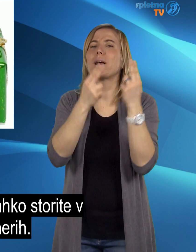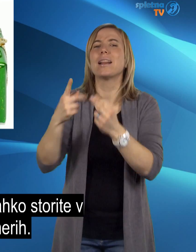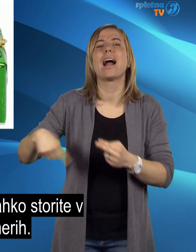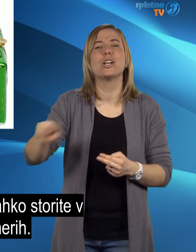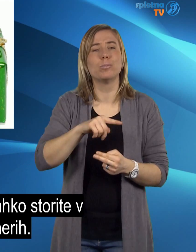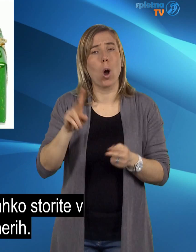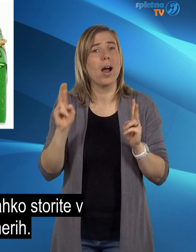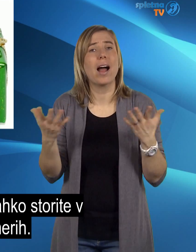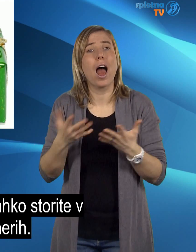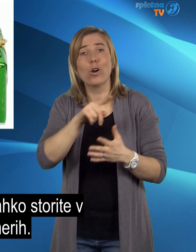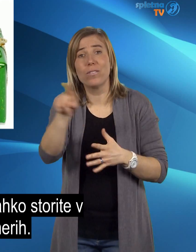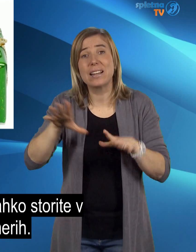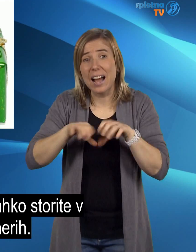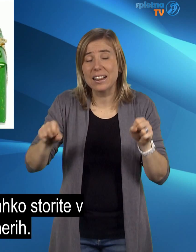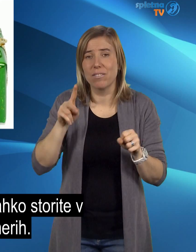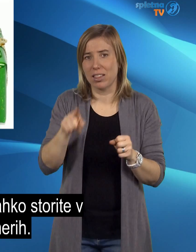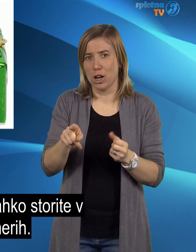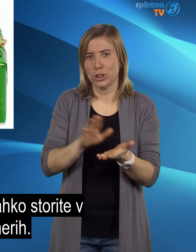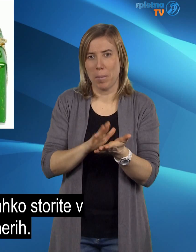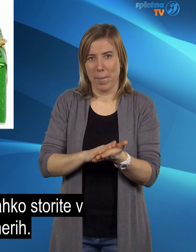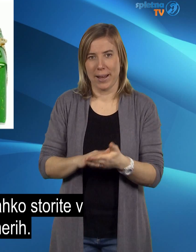Pogledali smo, kaj lahko storite v takšnih primerih.